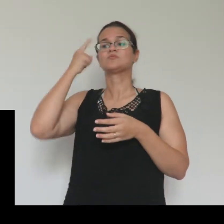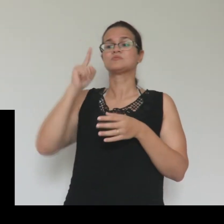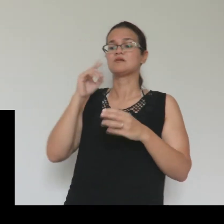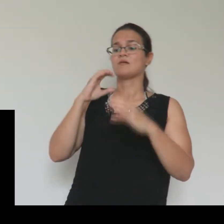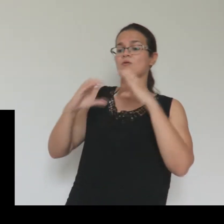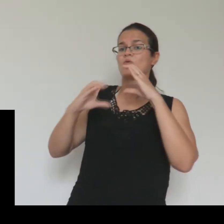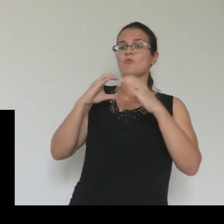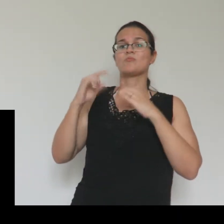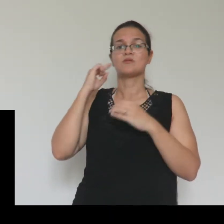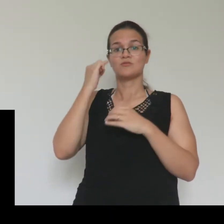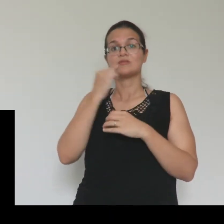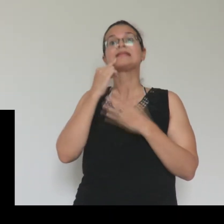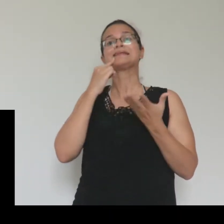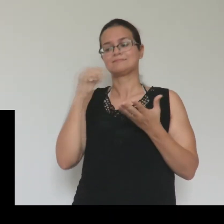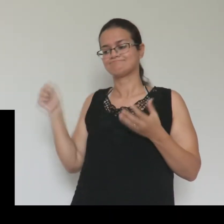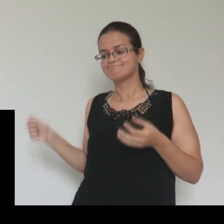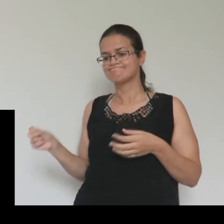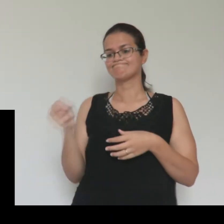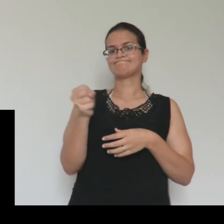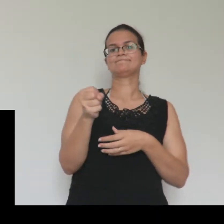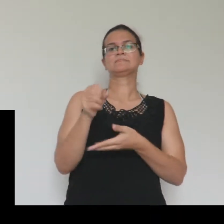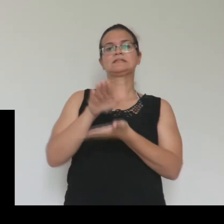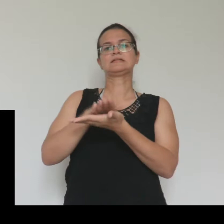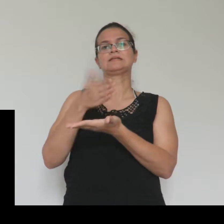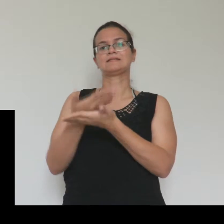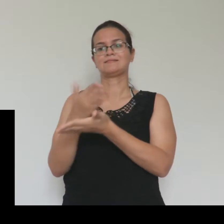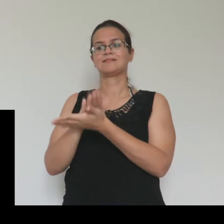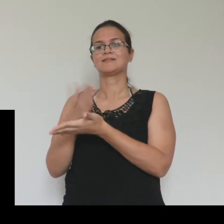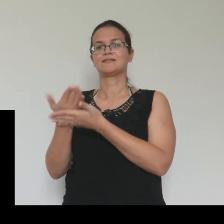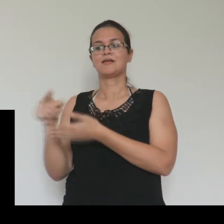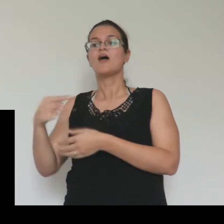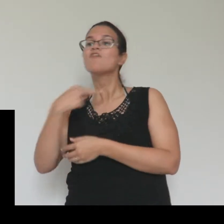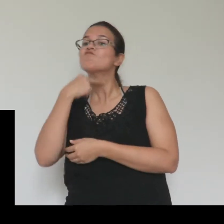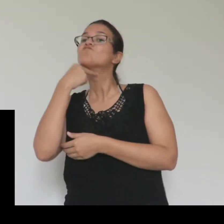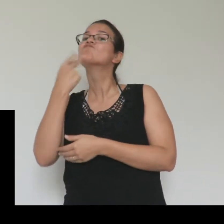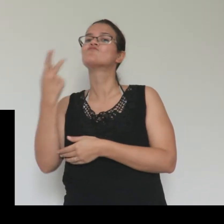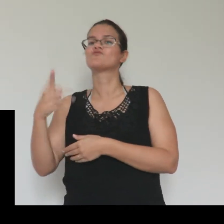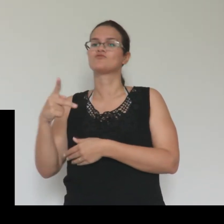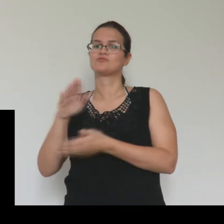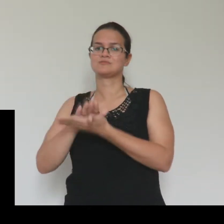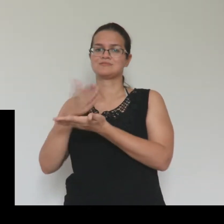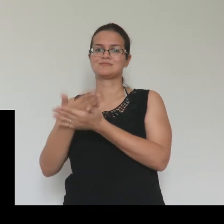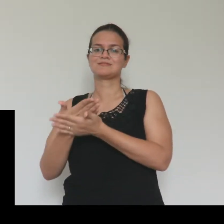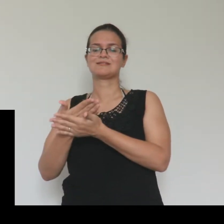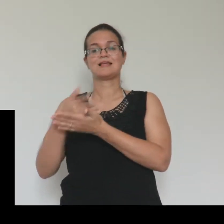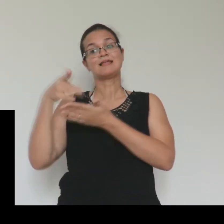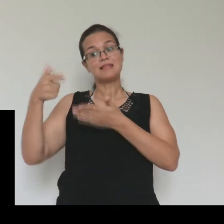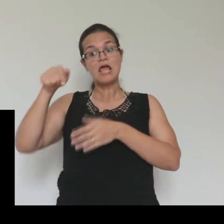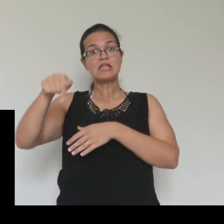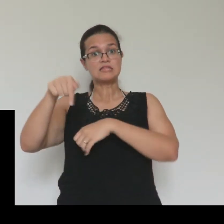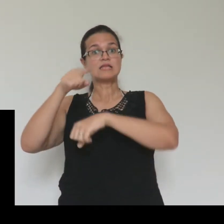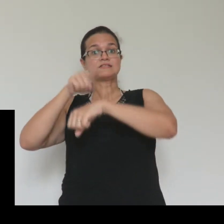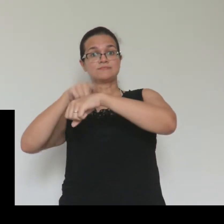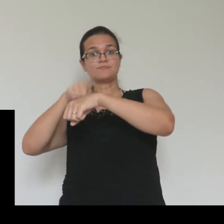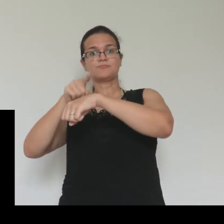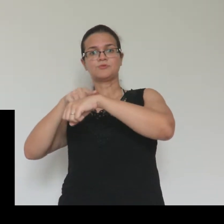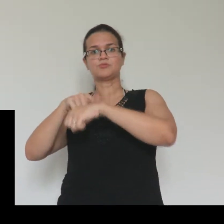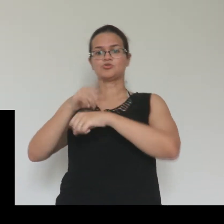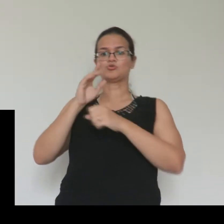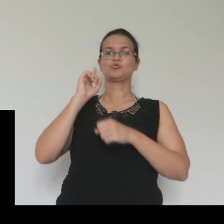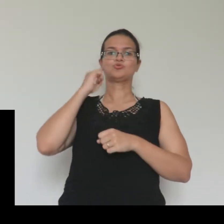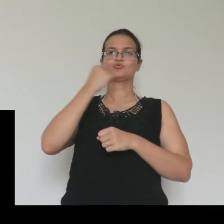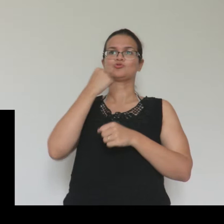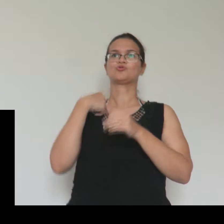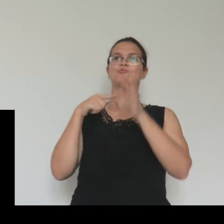esse aluno surdo, então ele vai utilizar como recurso a voz do intérprete. Então, nesse momento que o surdo fizer uma